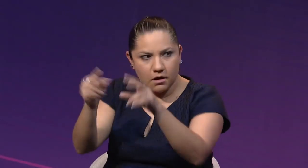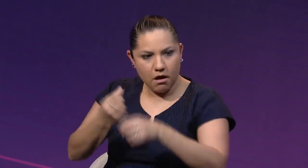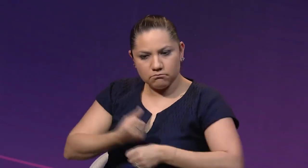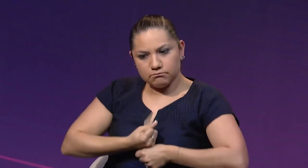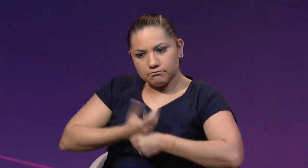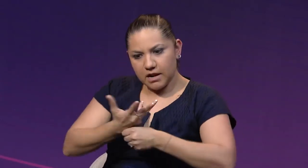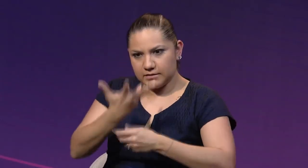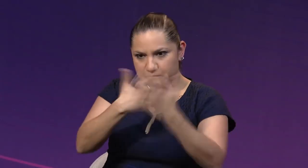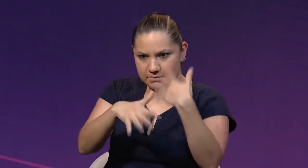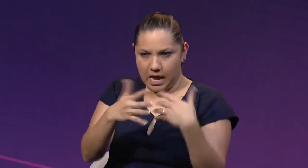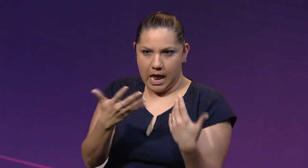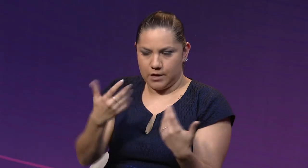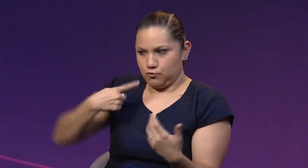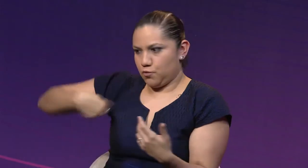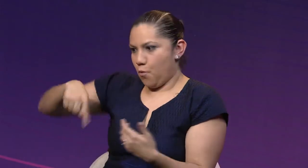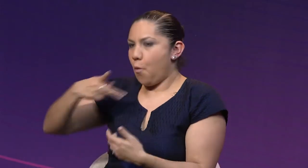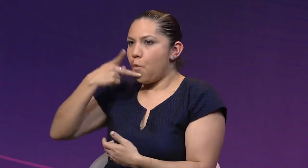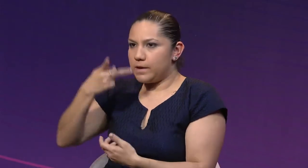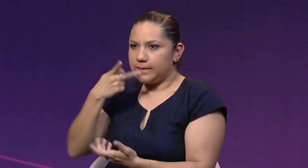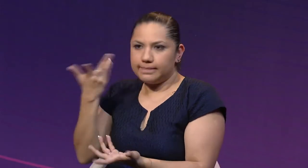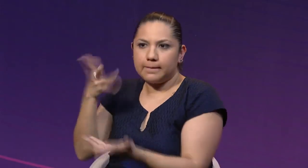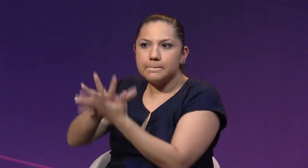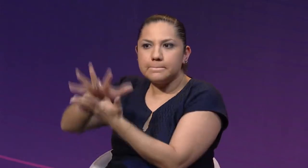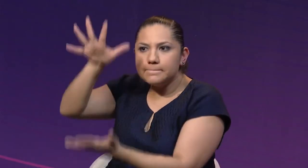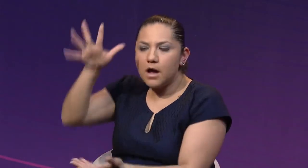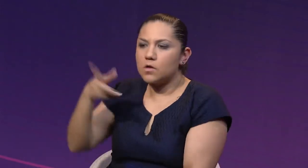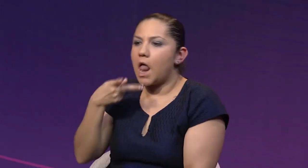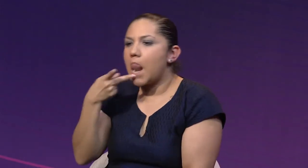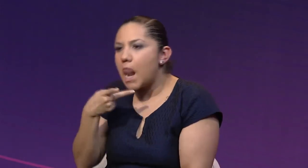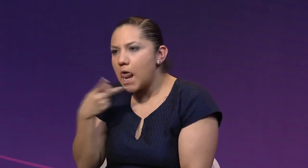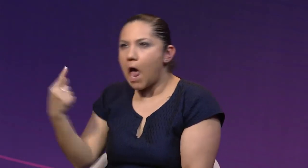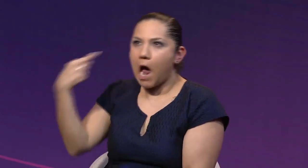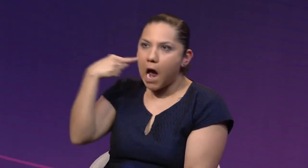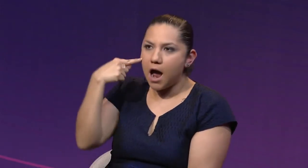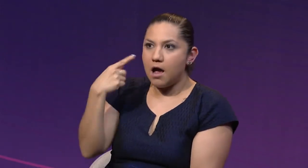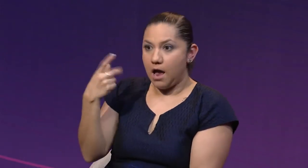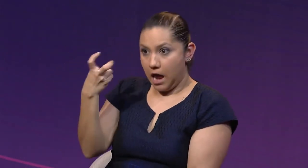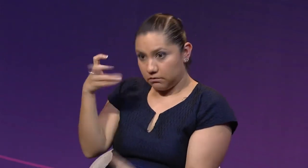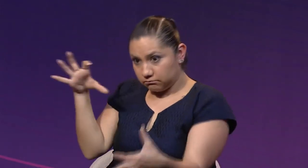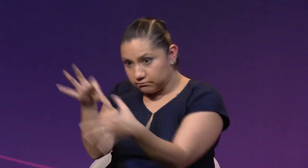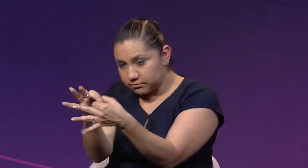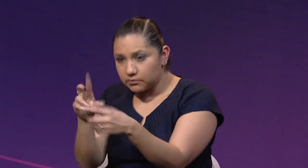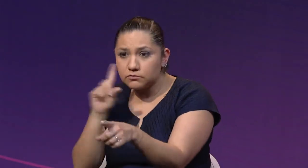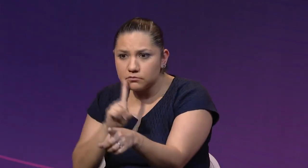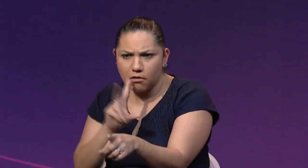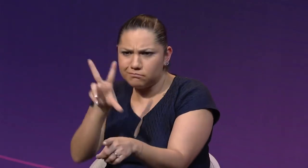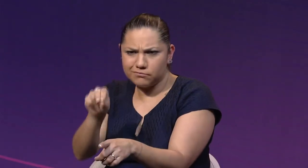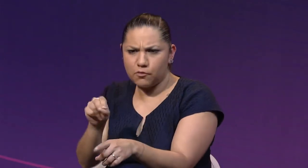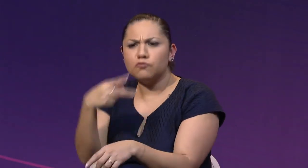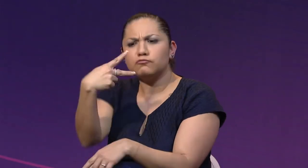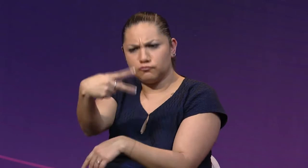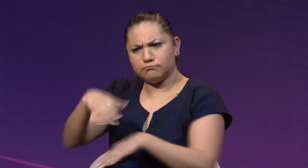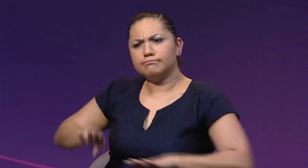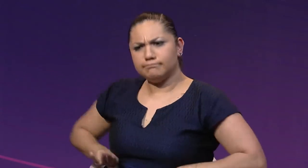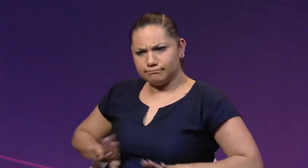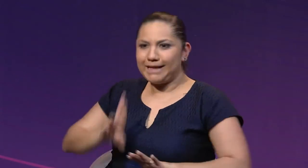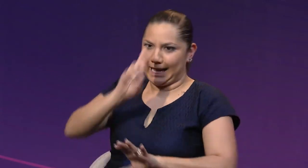es visual, corresponde a sus sentidos, ¿no? Es en lengua de señas. Los oyentes escuchan y por eso su lengua es oral. Los sordos